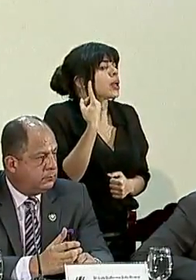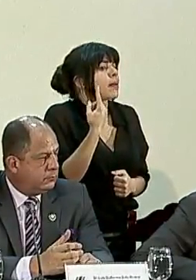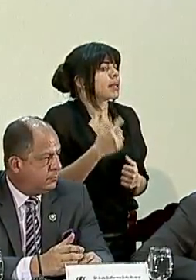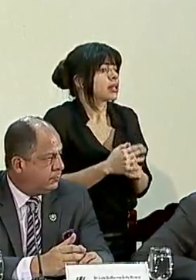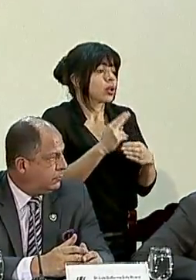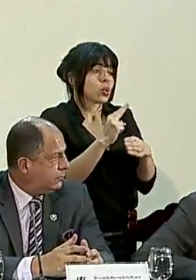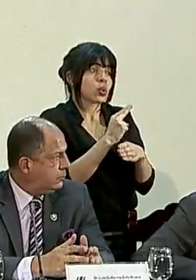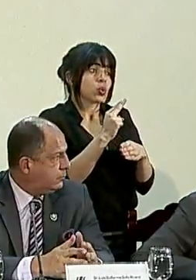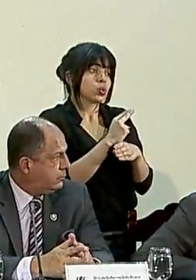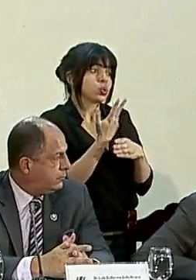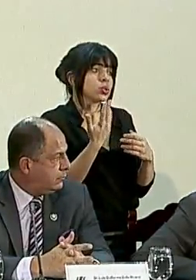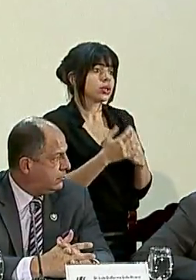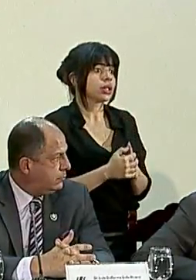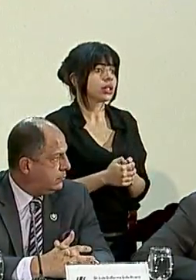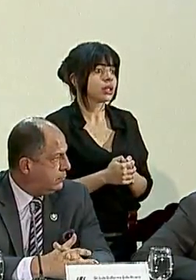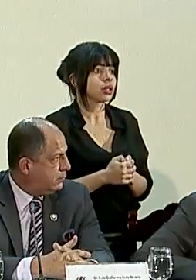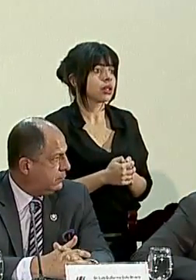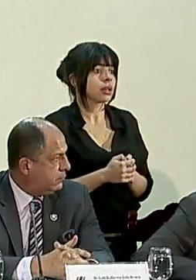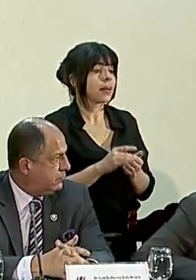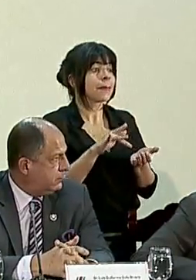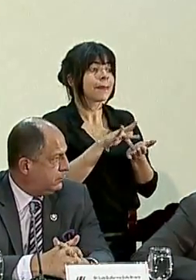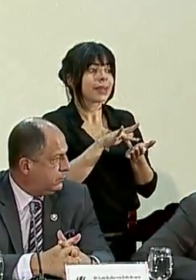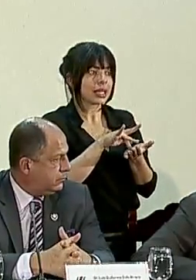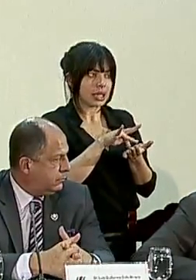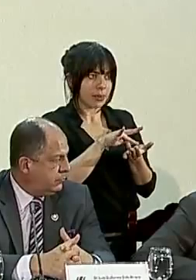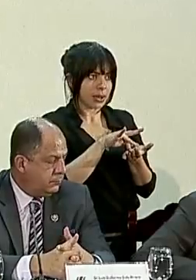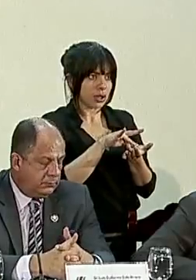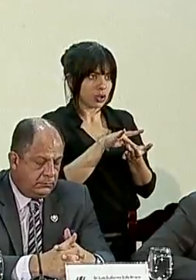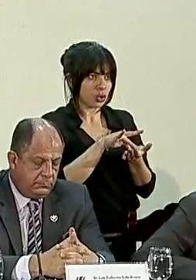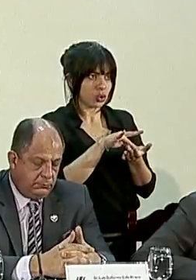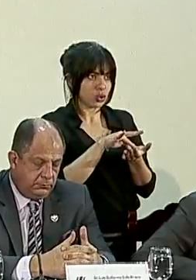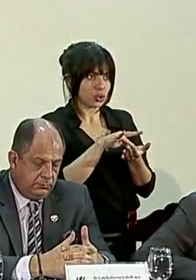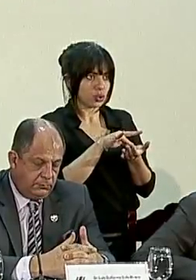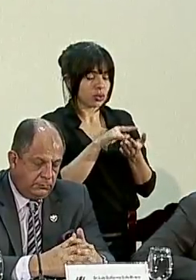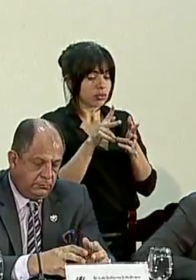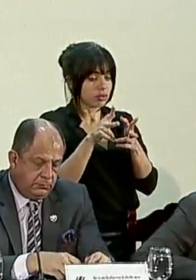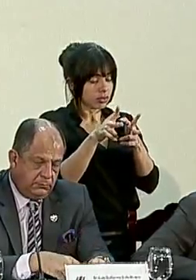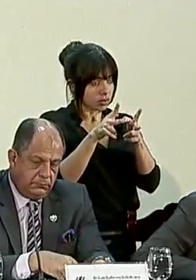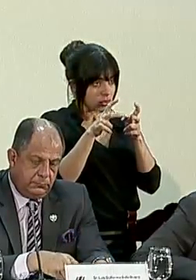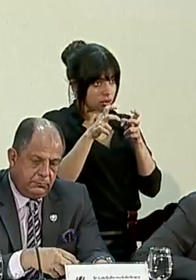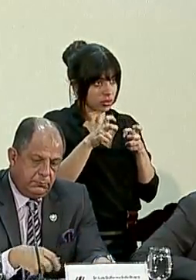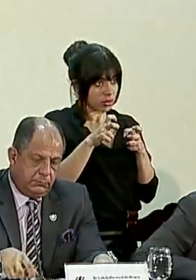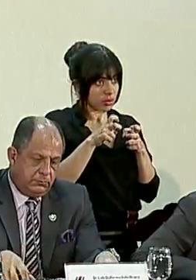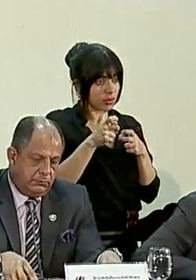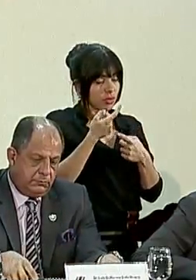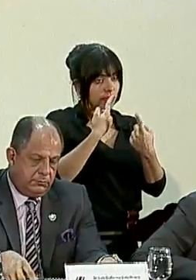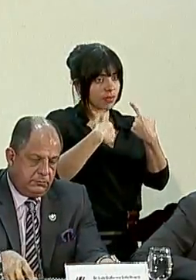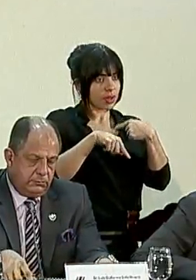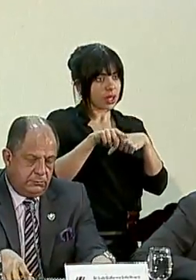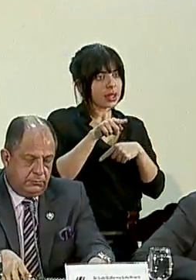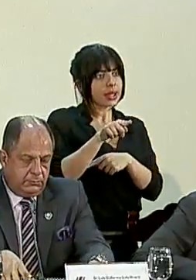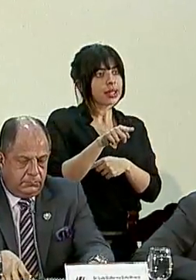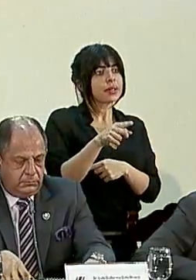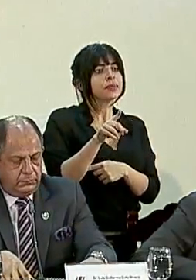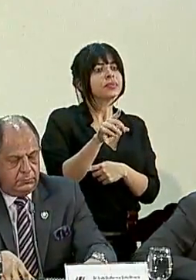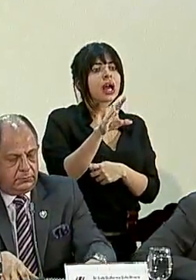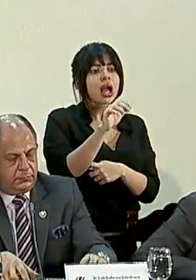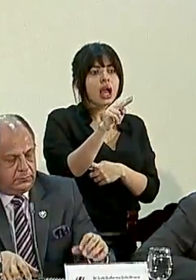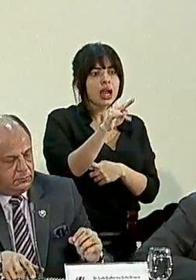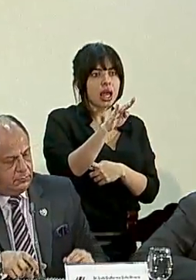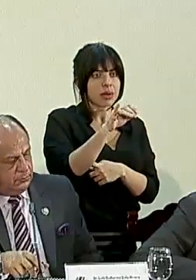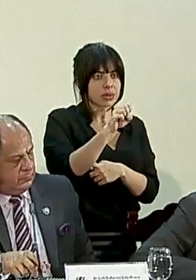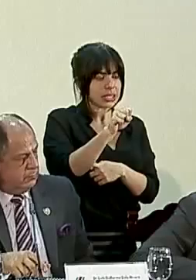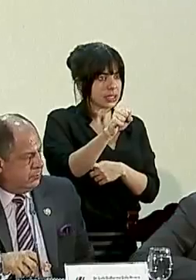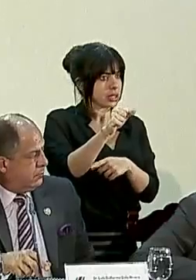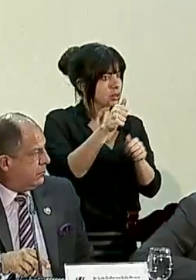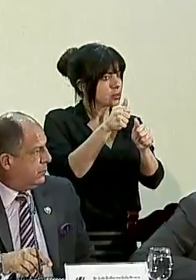la utilización de medicamentos derivados de el cannabis como